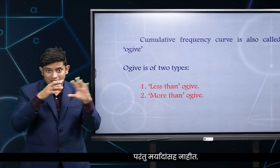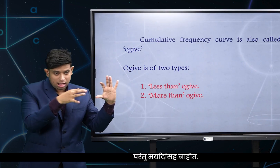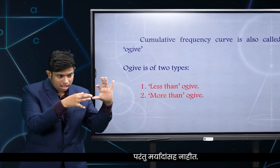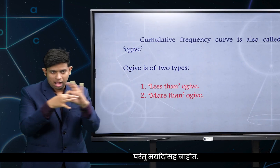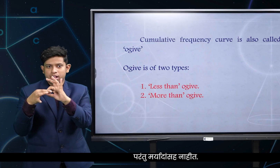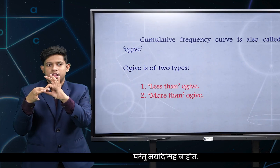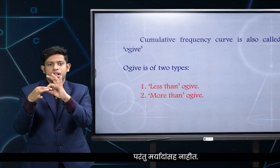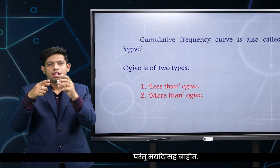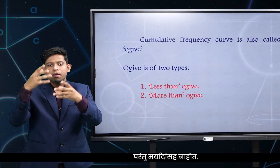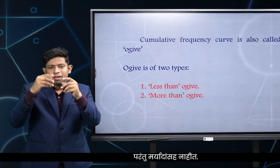परंतु मर्यादांसह नाहीत.